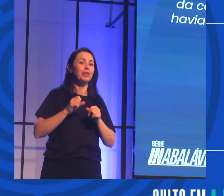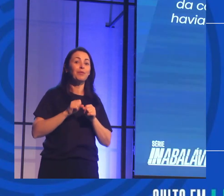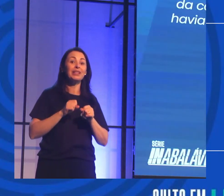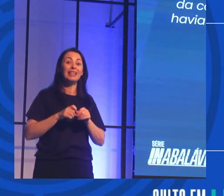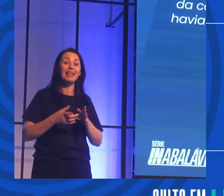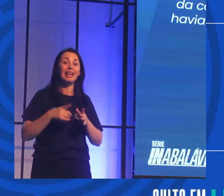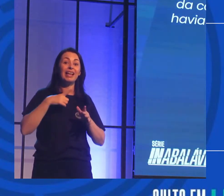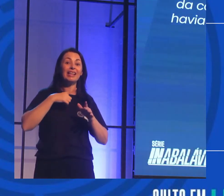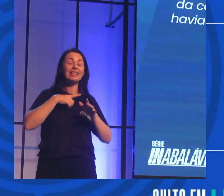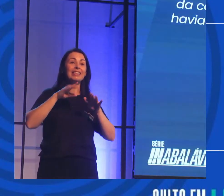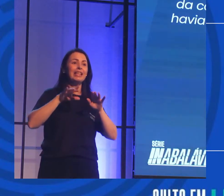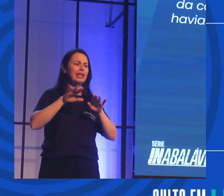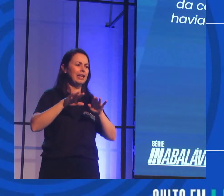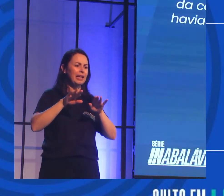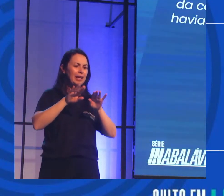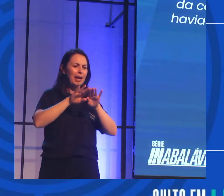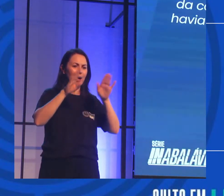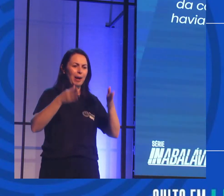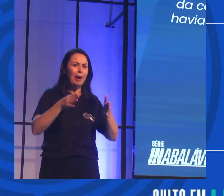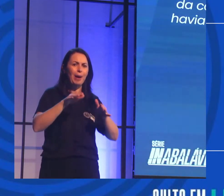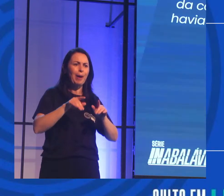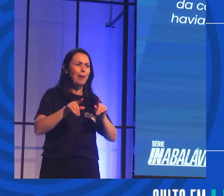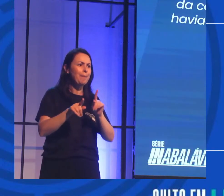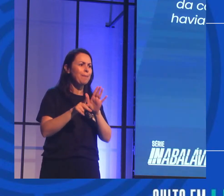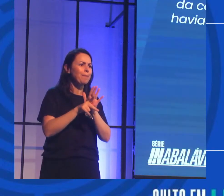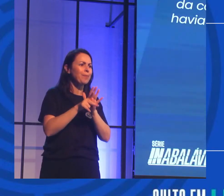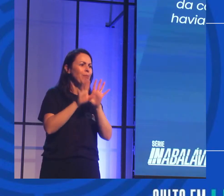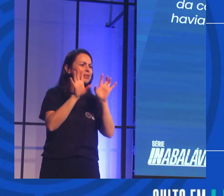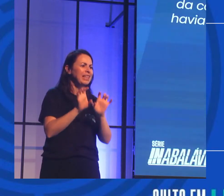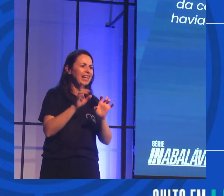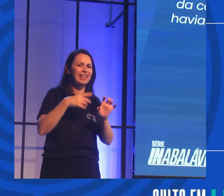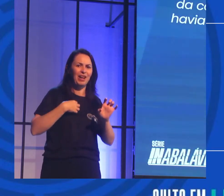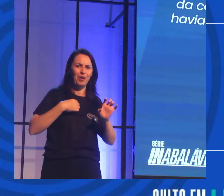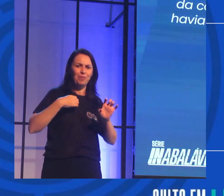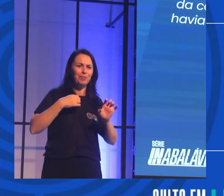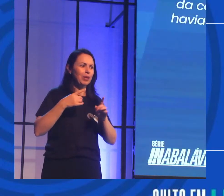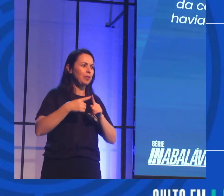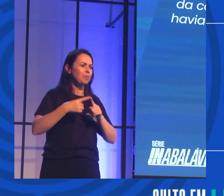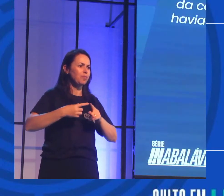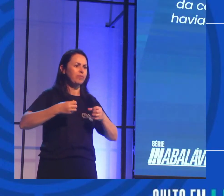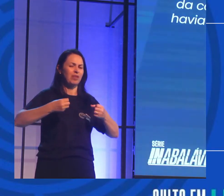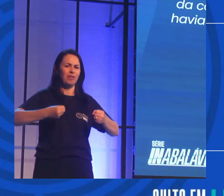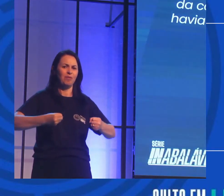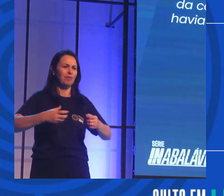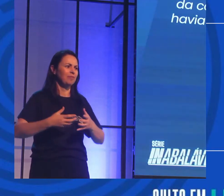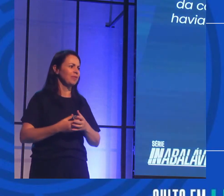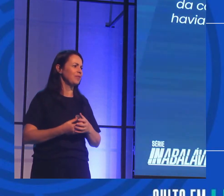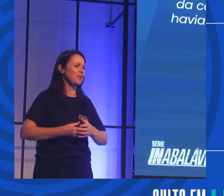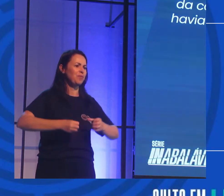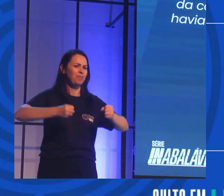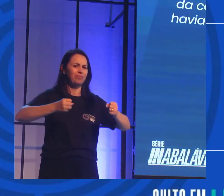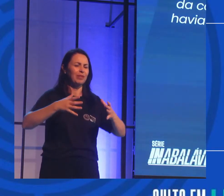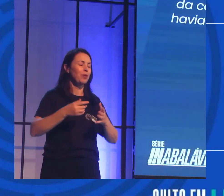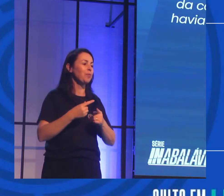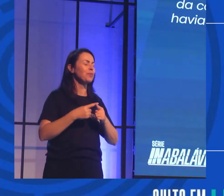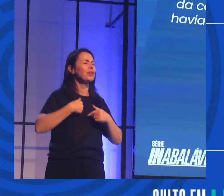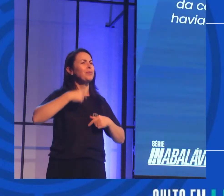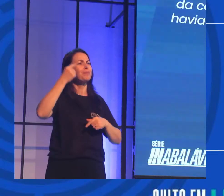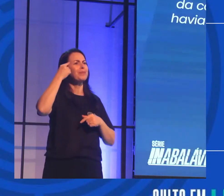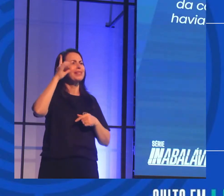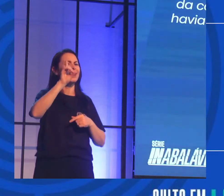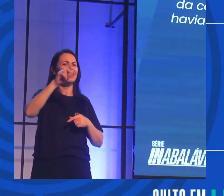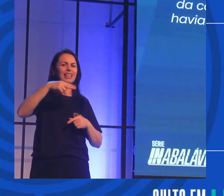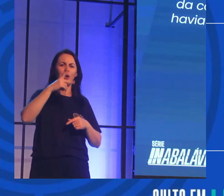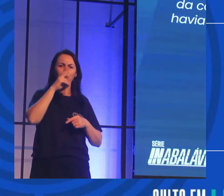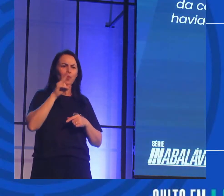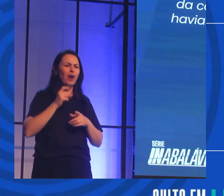secar, o Dida pegando assim, e o Jefferson assim. Parecia um ursão. Eu logo me lembrei de Daniel assim, parecia um